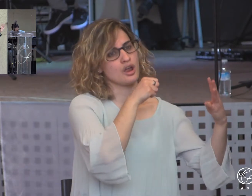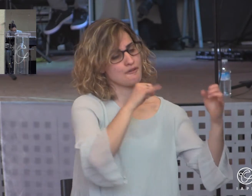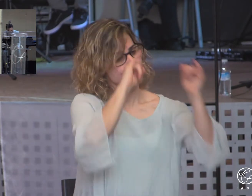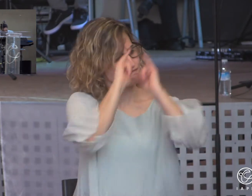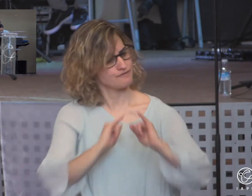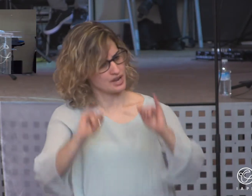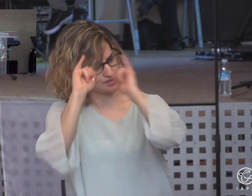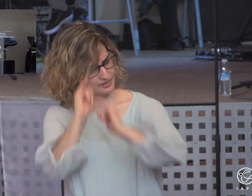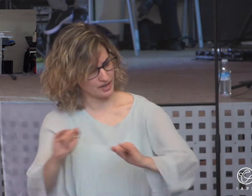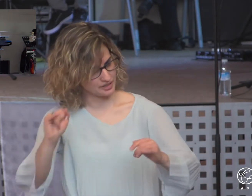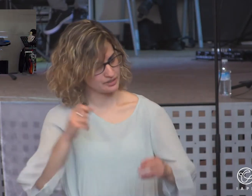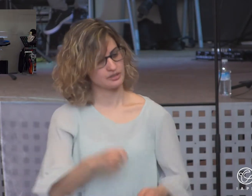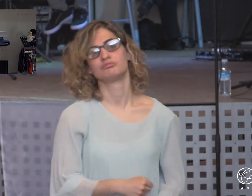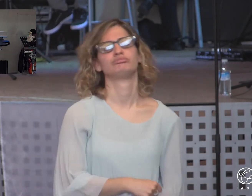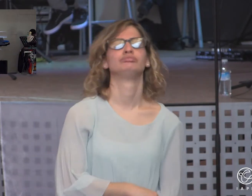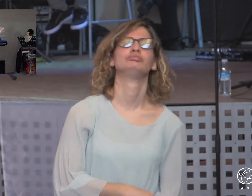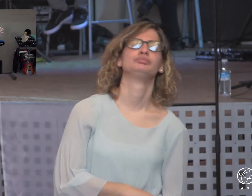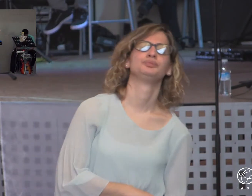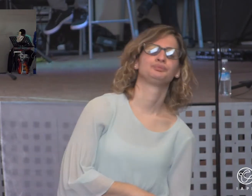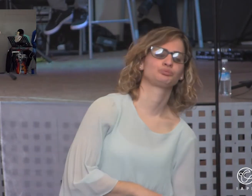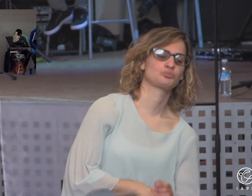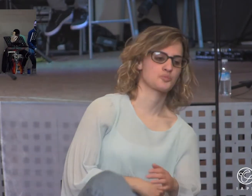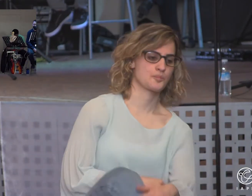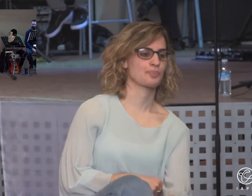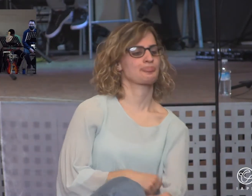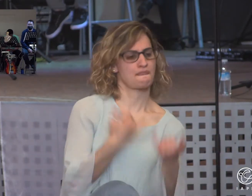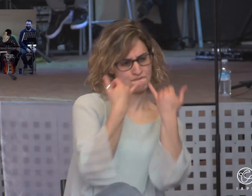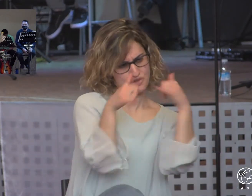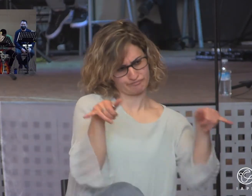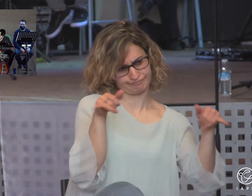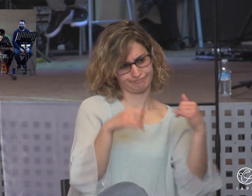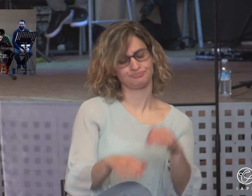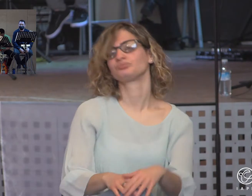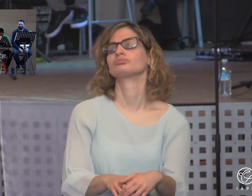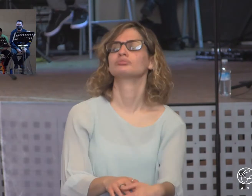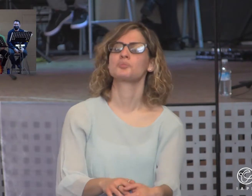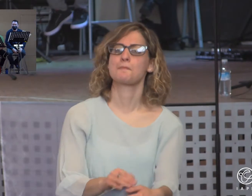en esta mañana un estudio